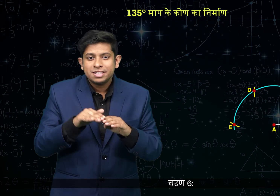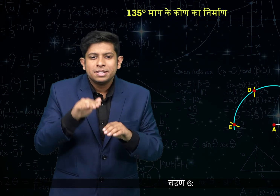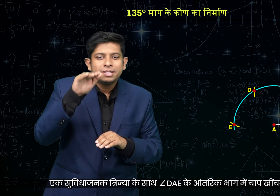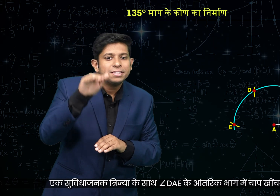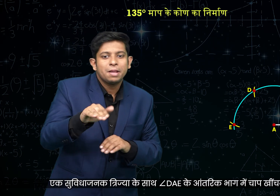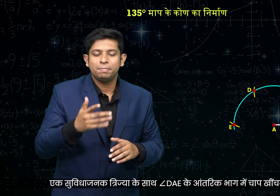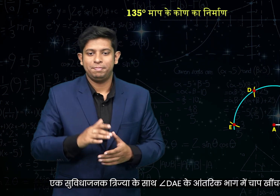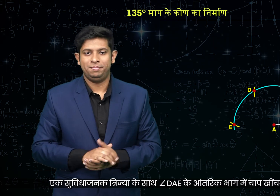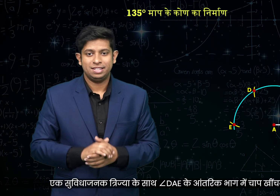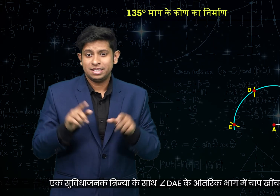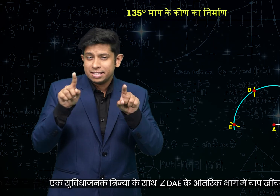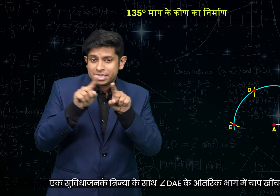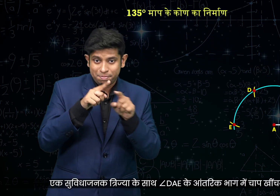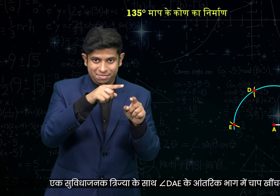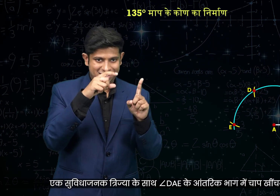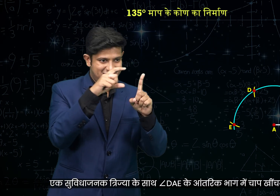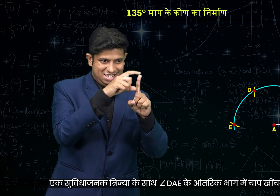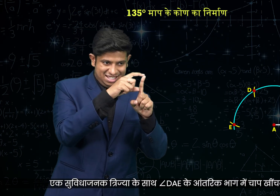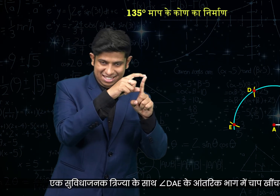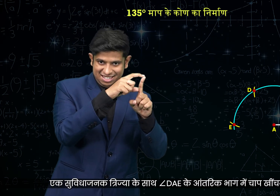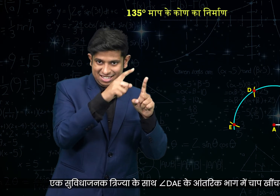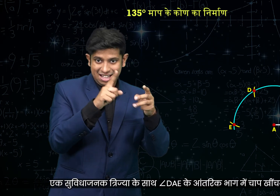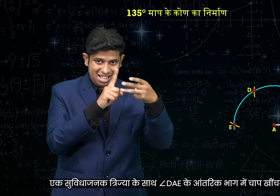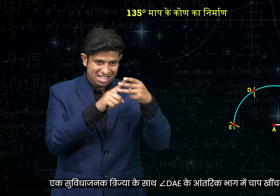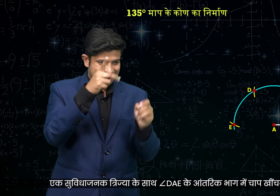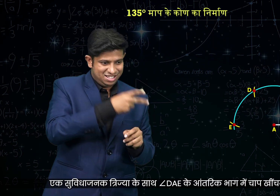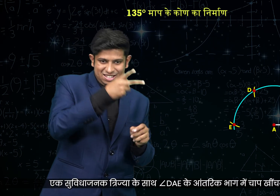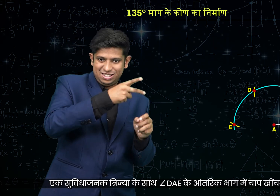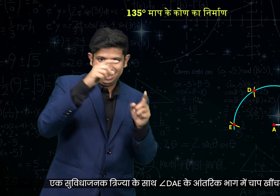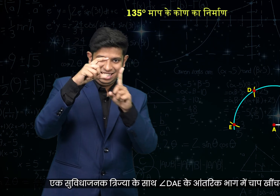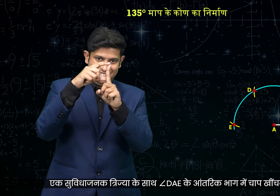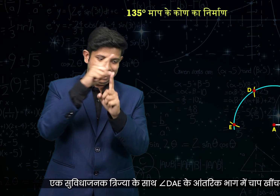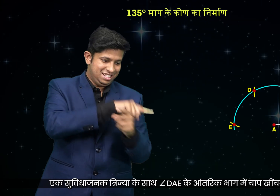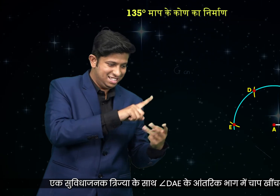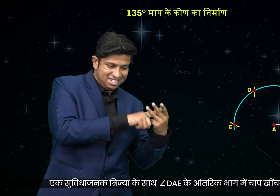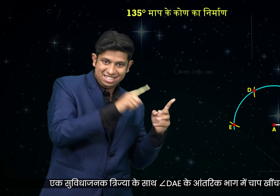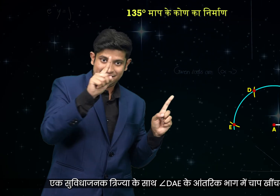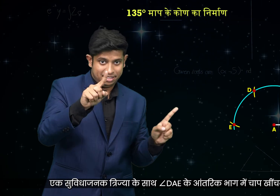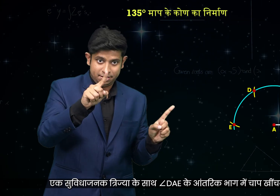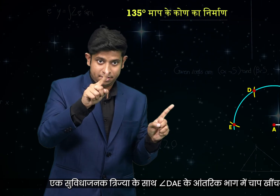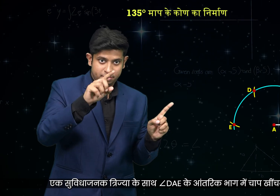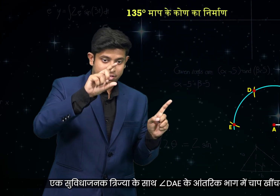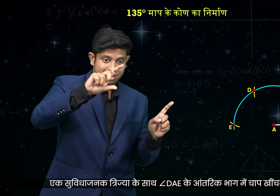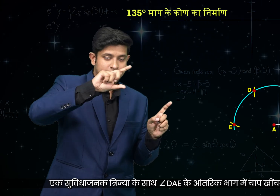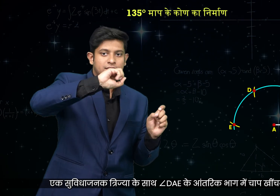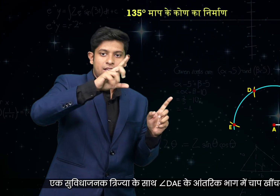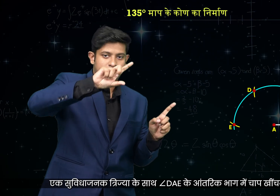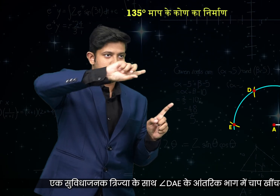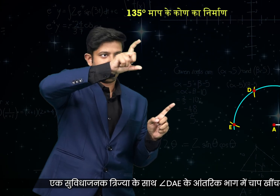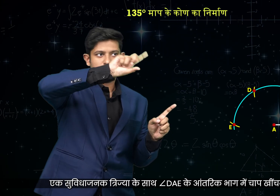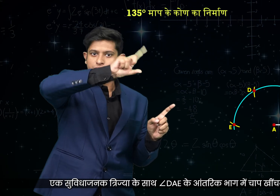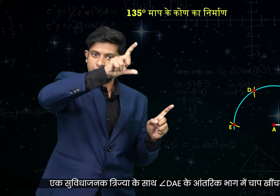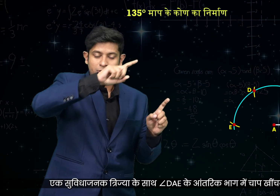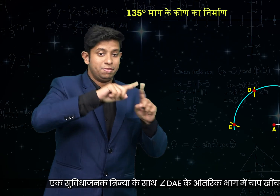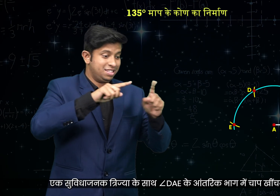चरण 6 एक संविदाजनक त्रिज्या के साथ एंगल DAE के आंतरिक भाग में